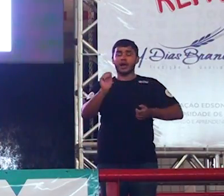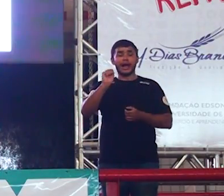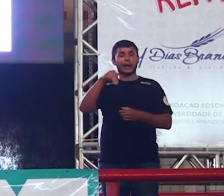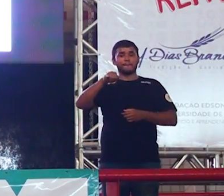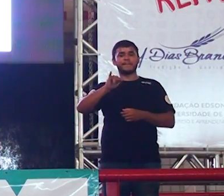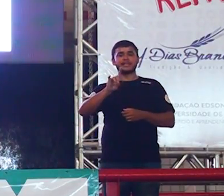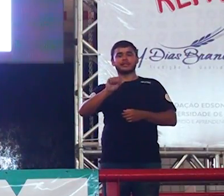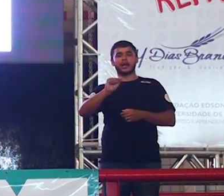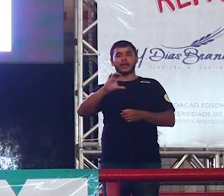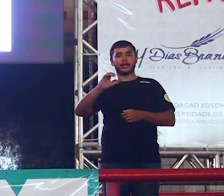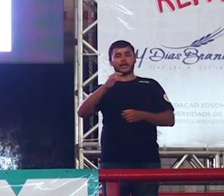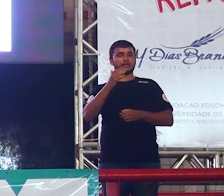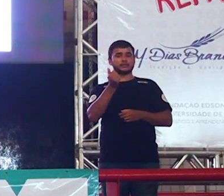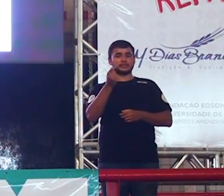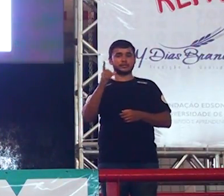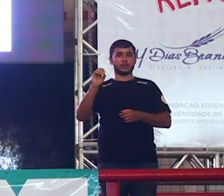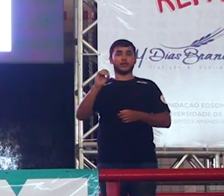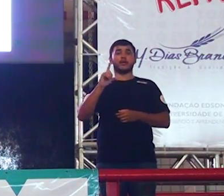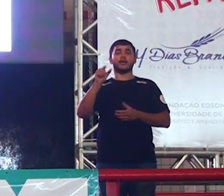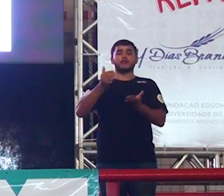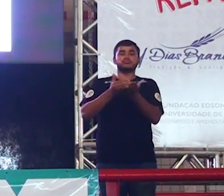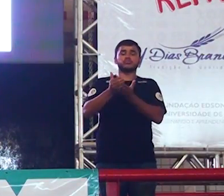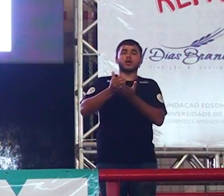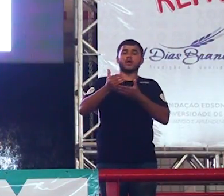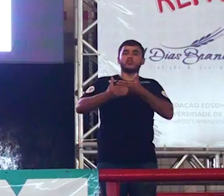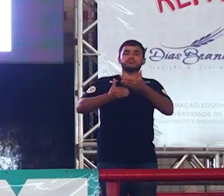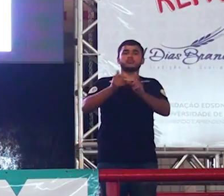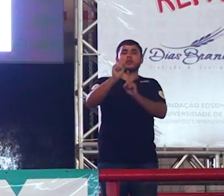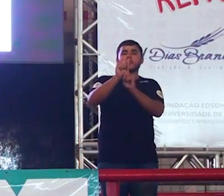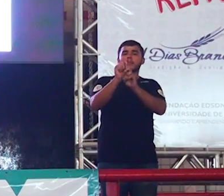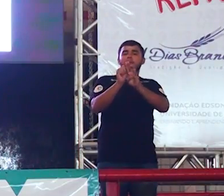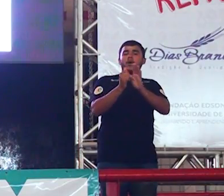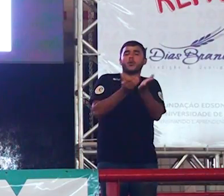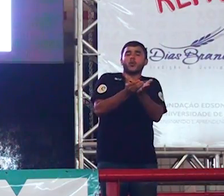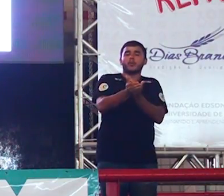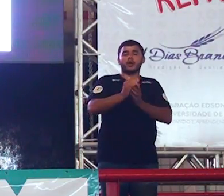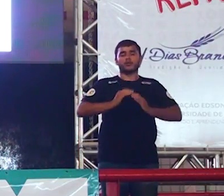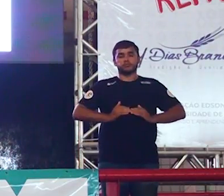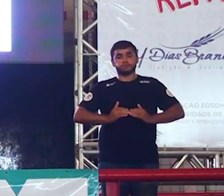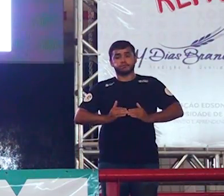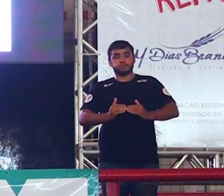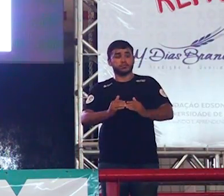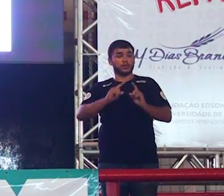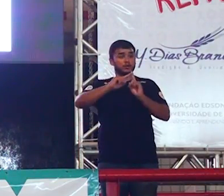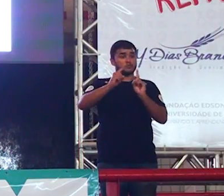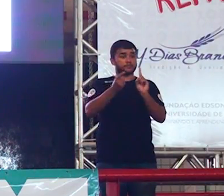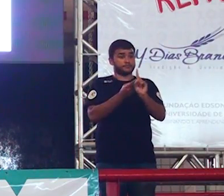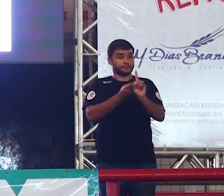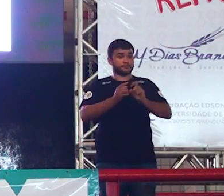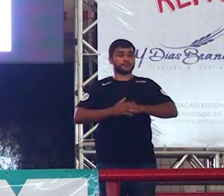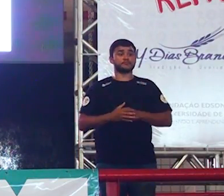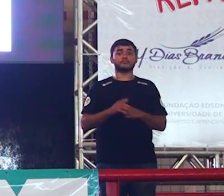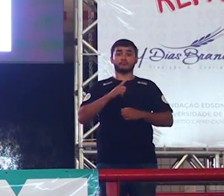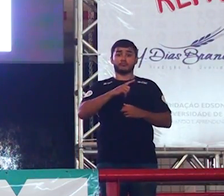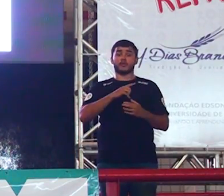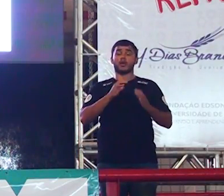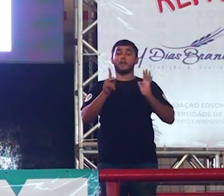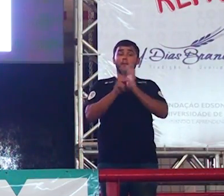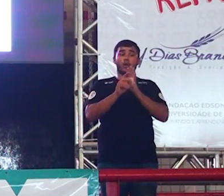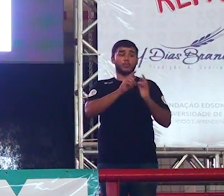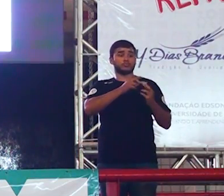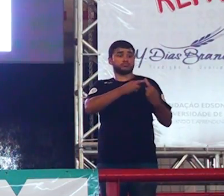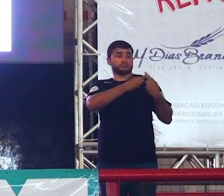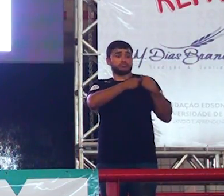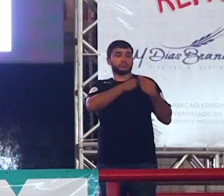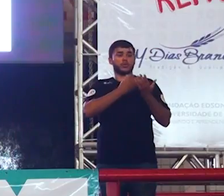nidação, que é exatamente o processo gestacional, tá certo? E é o útero que vai ser essa estrutura responsável